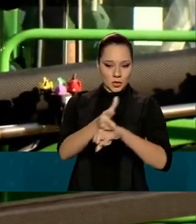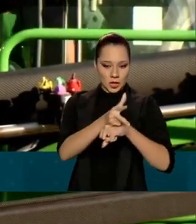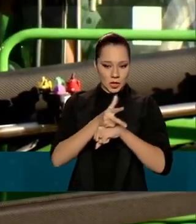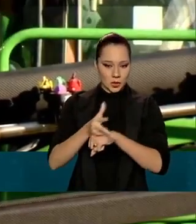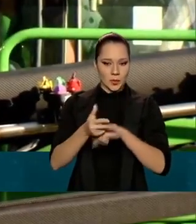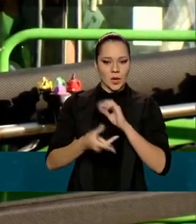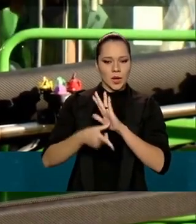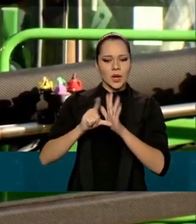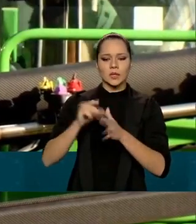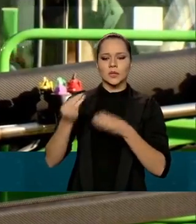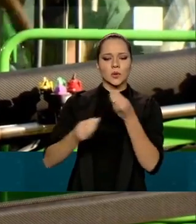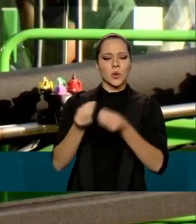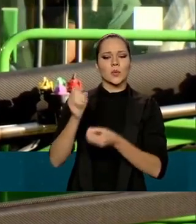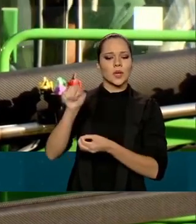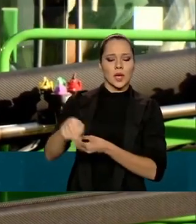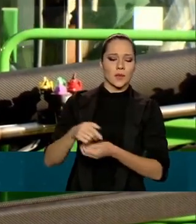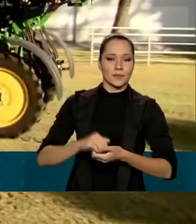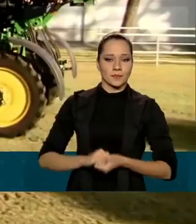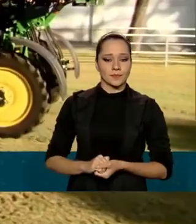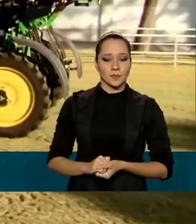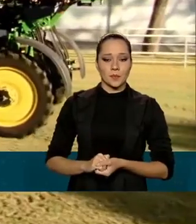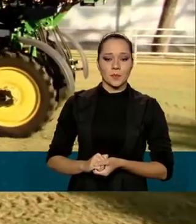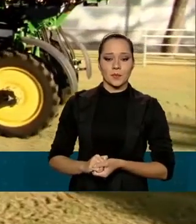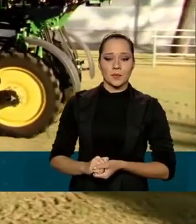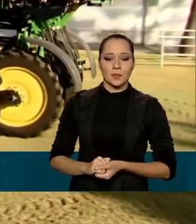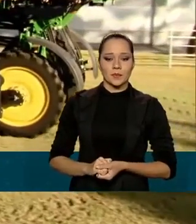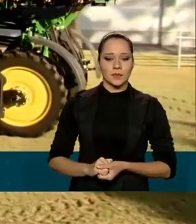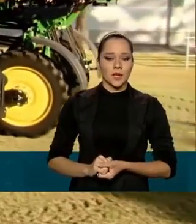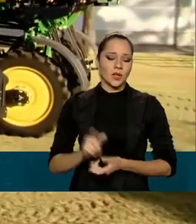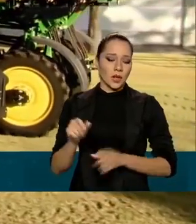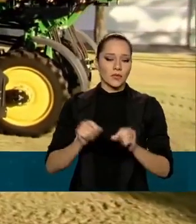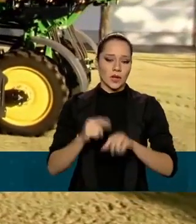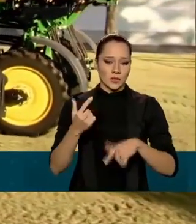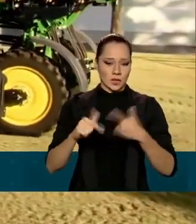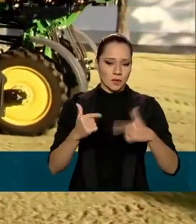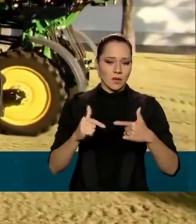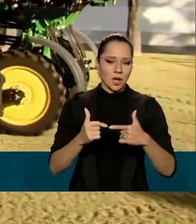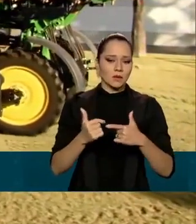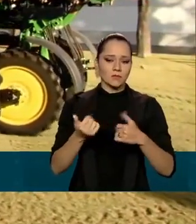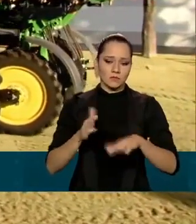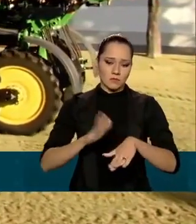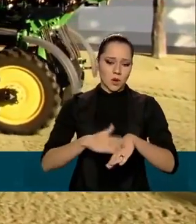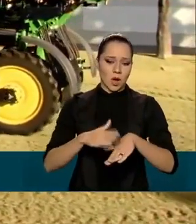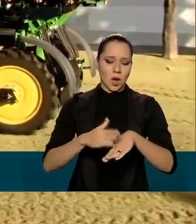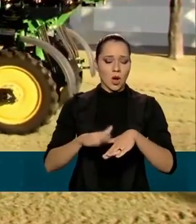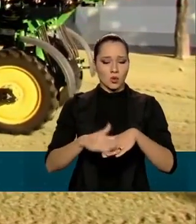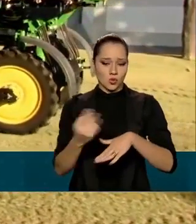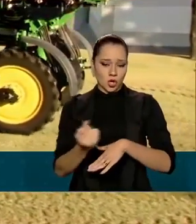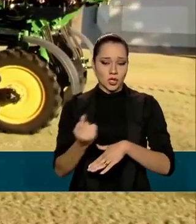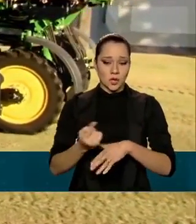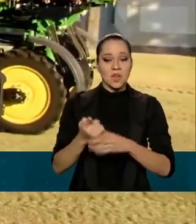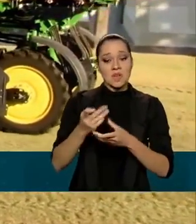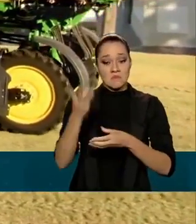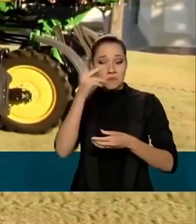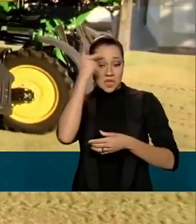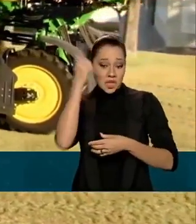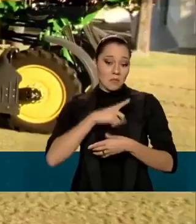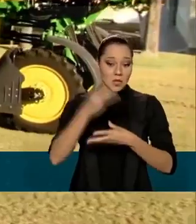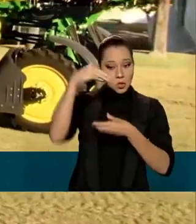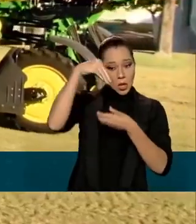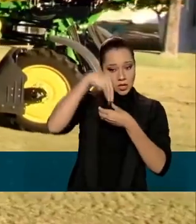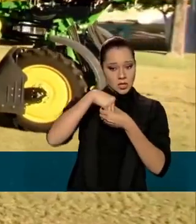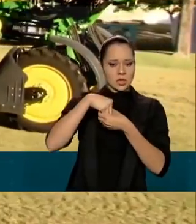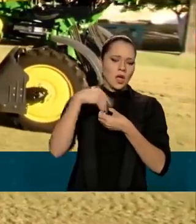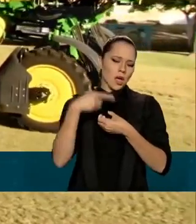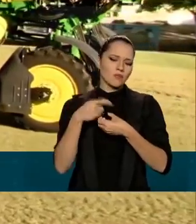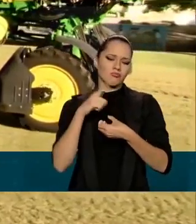equipe desse equipamento. O equipamento, ele realiza o trabalho dele de forma autônoma, apesar de ter a necessidade